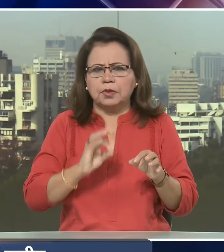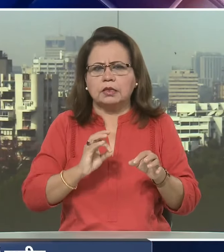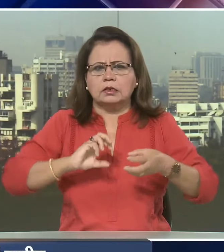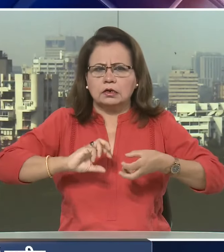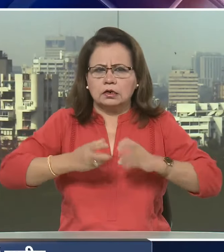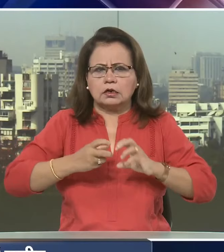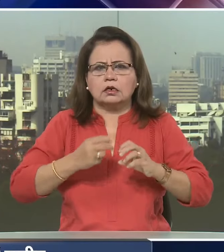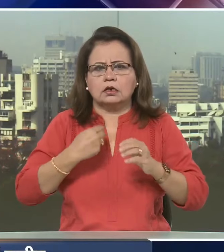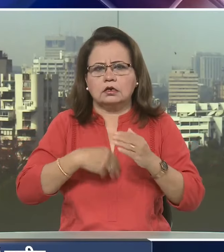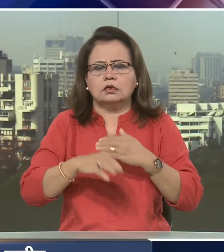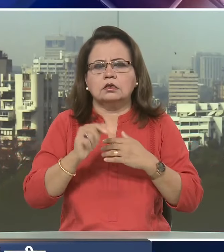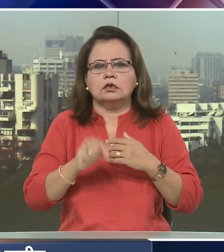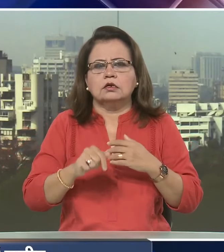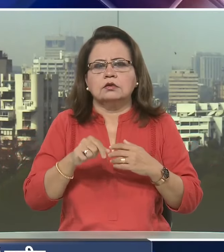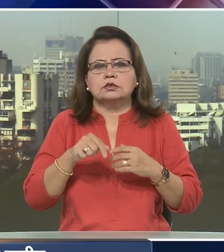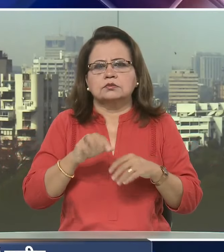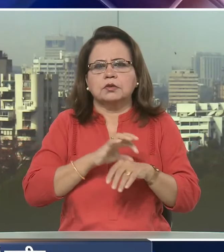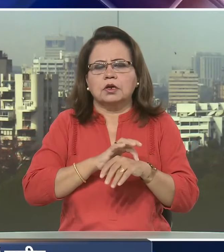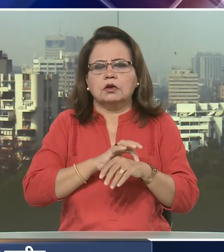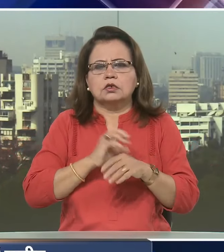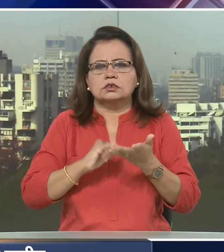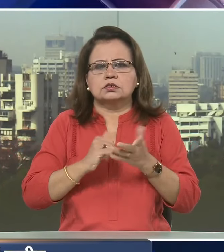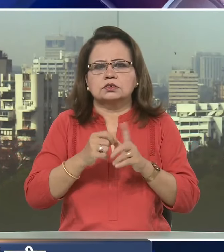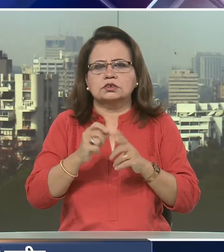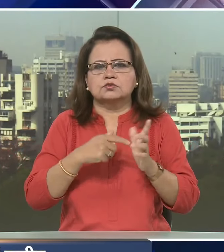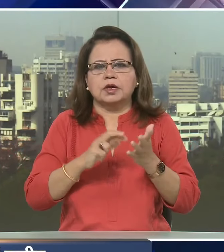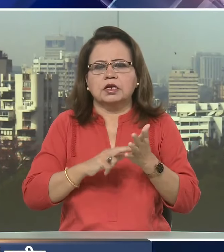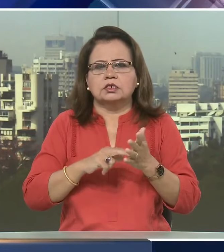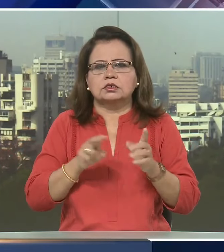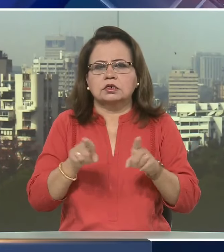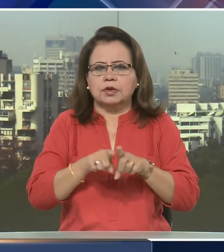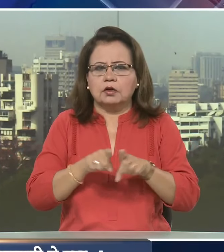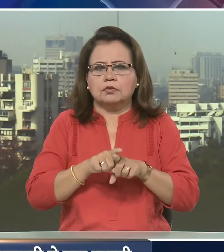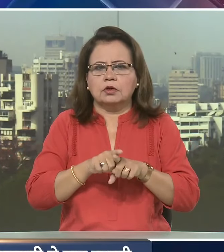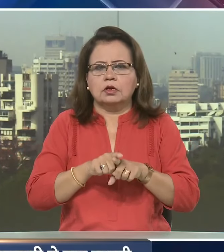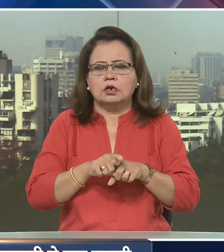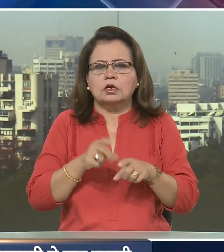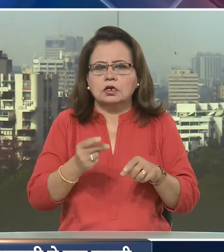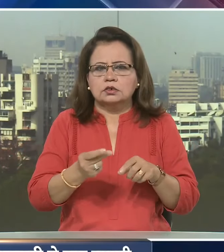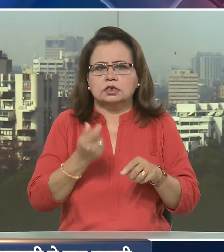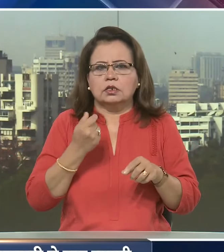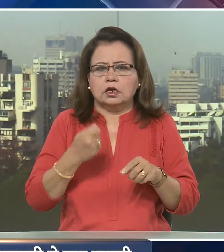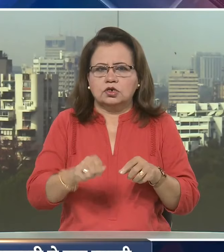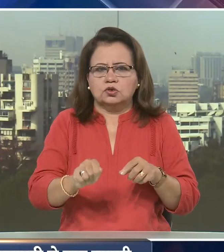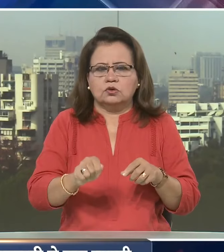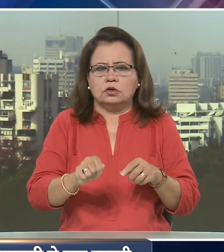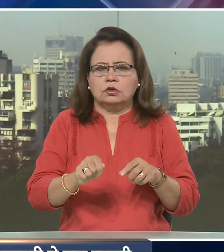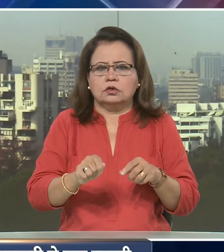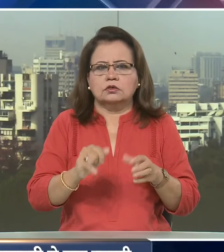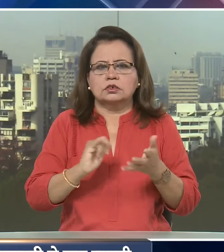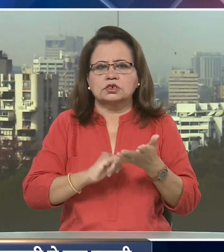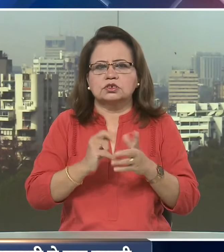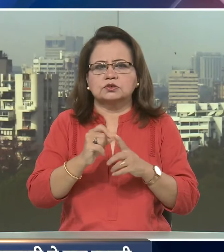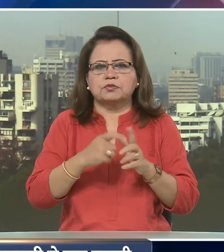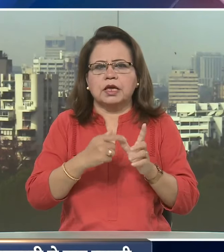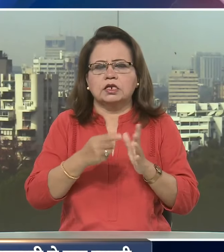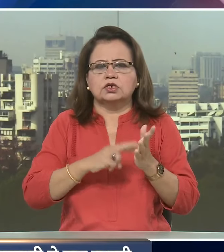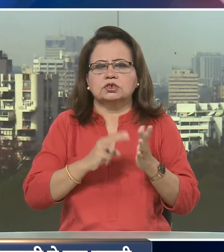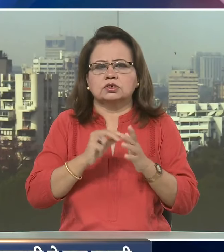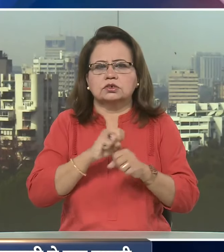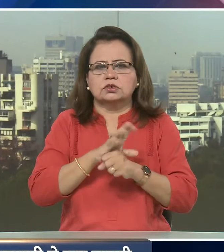बेहतर तकनीक होने के चलते ही इस महामारी पर स्पैनिश फ्लू की तुलना में कहीं जल्दी काबू पाया जाएगा। स्पैनिश फ्लू के